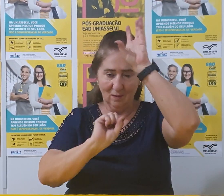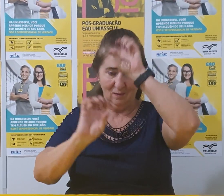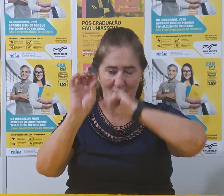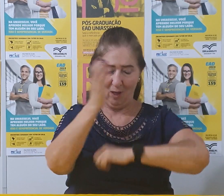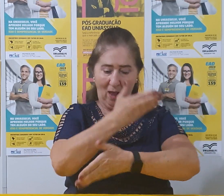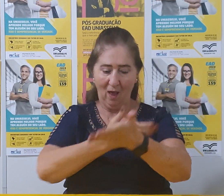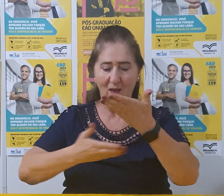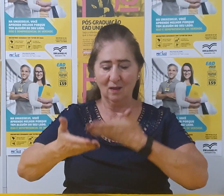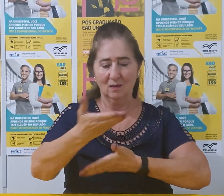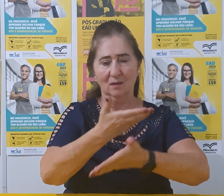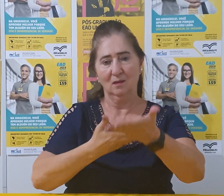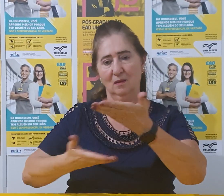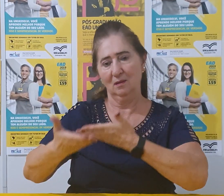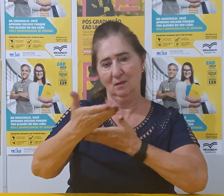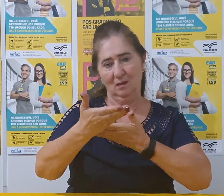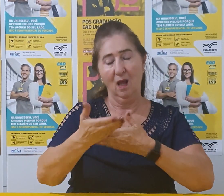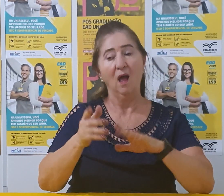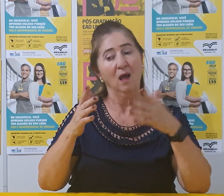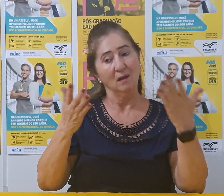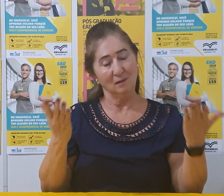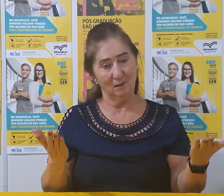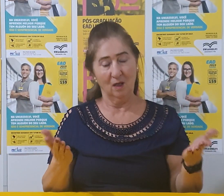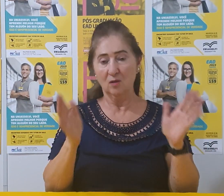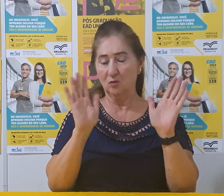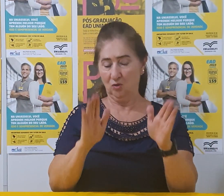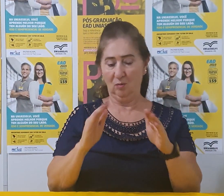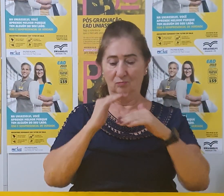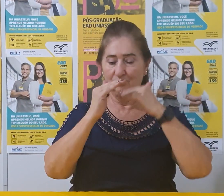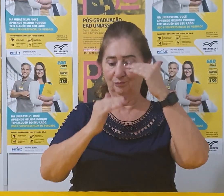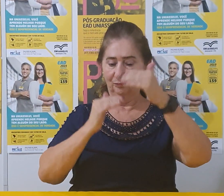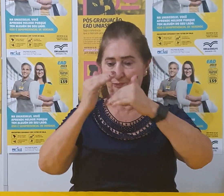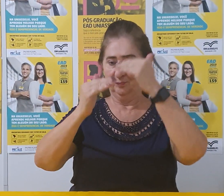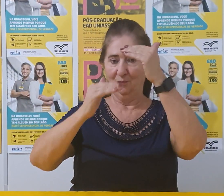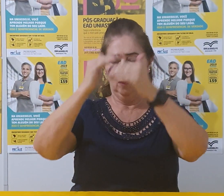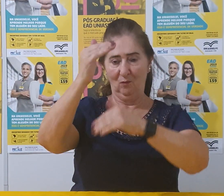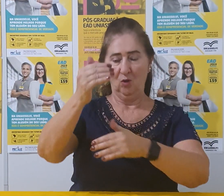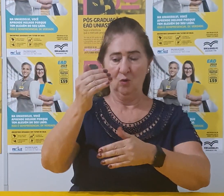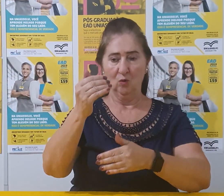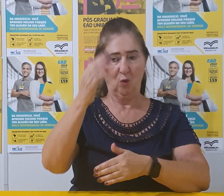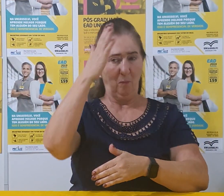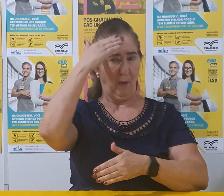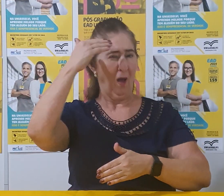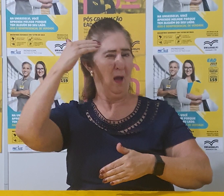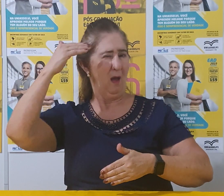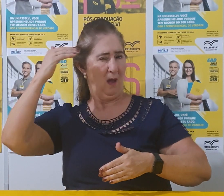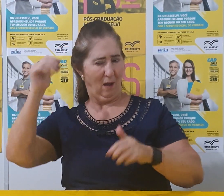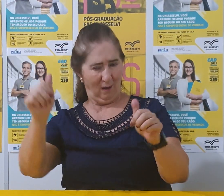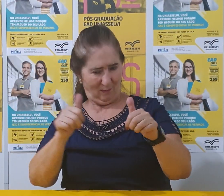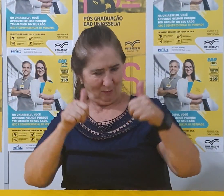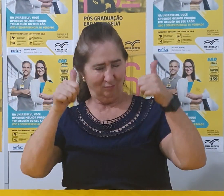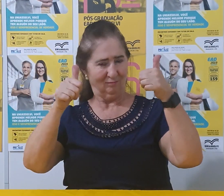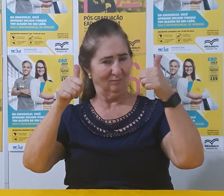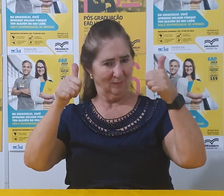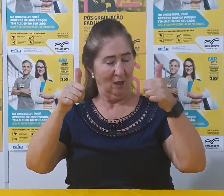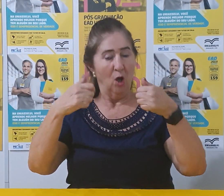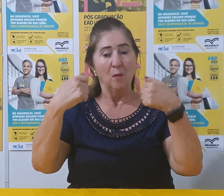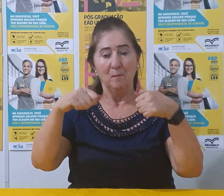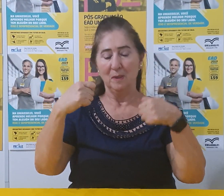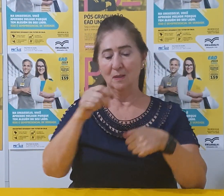interação. Assim, o sucesso escolar do surdo depende do conhecimento prévio do professor regente